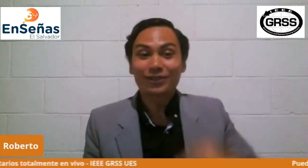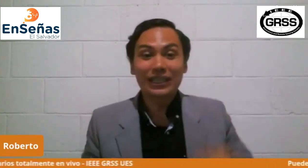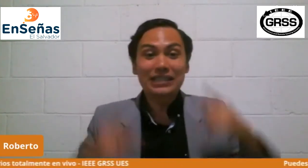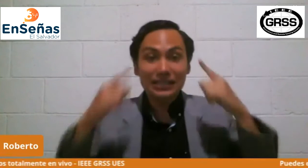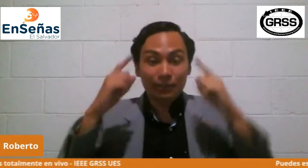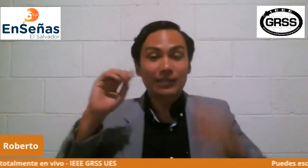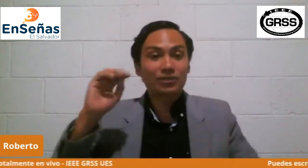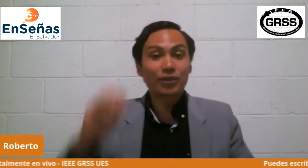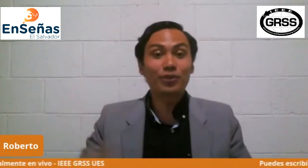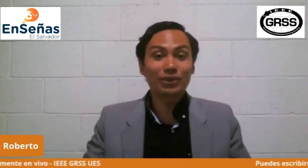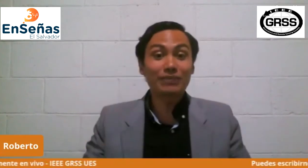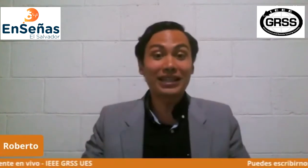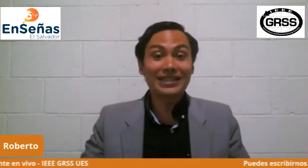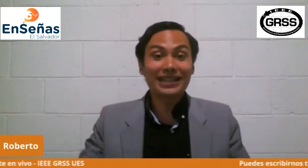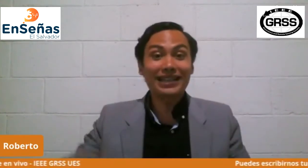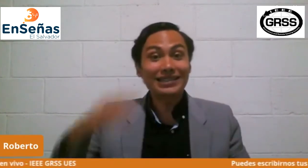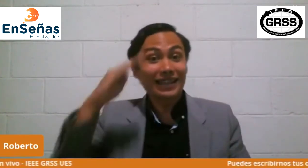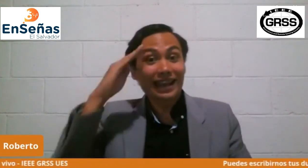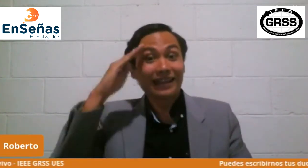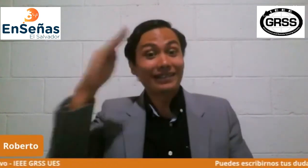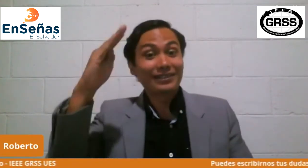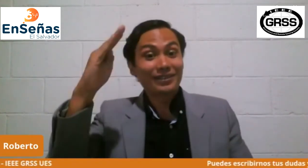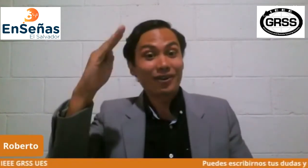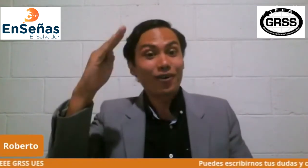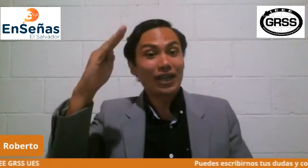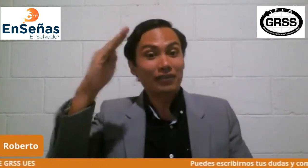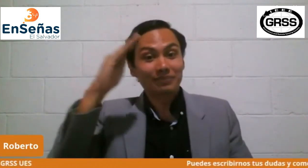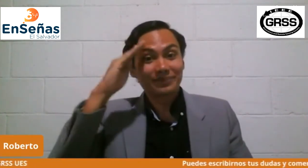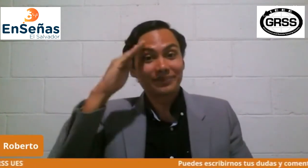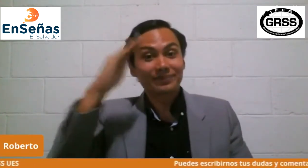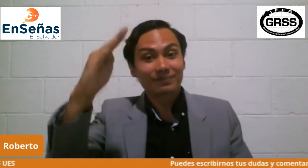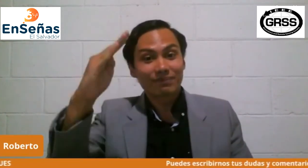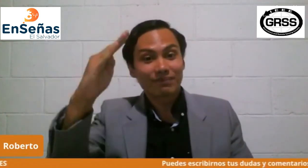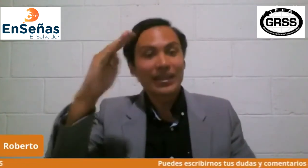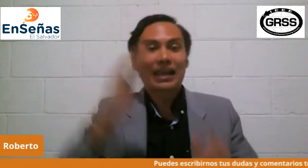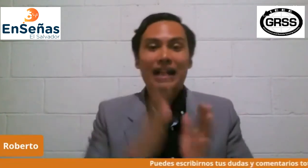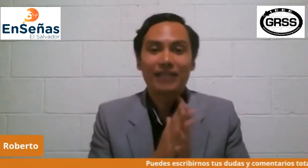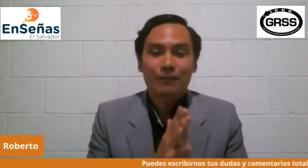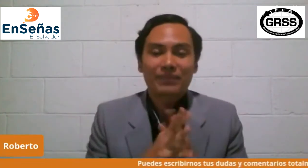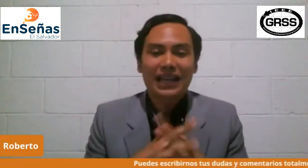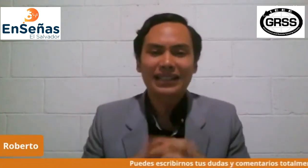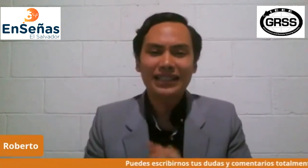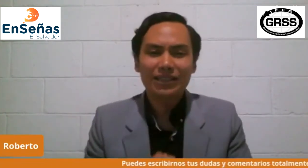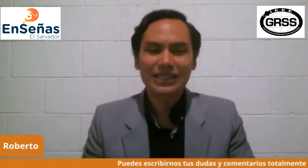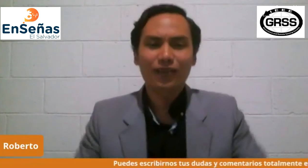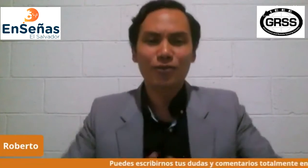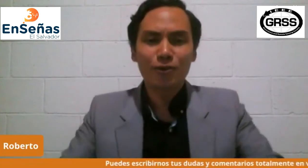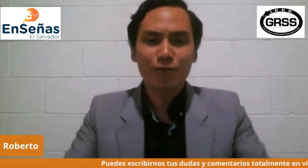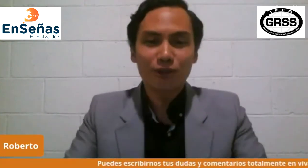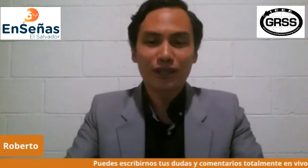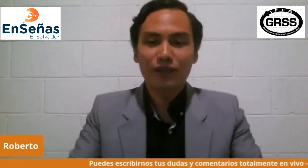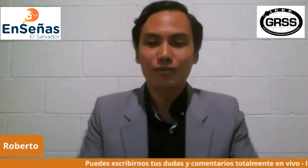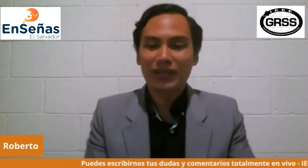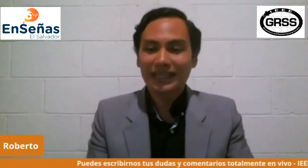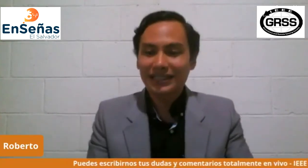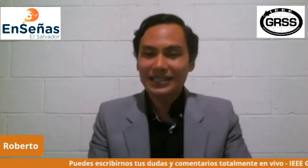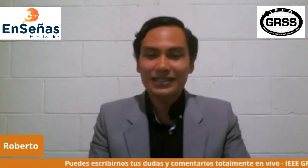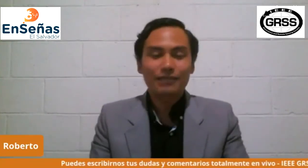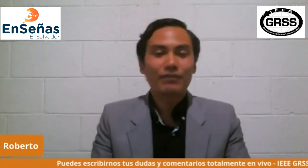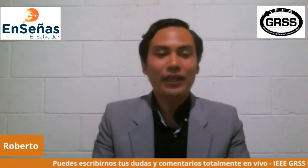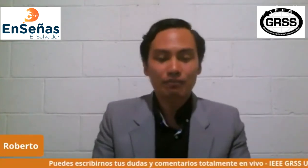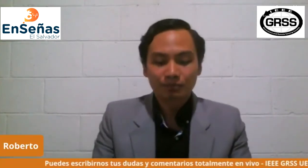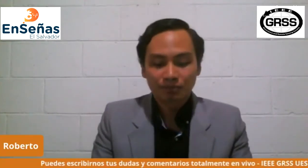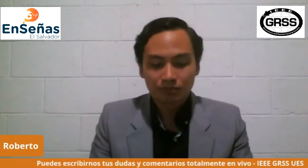una sonrisa, se puede subir un poco también las cejas. Hola. A ver, aquí quiero hacer como un poco de un